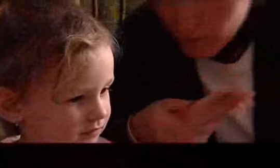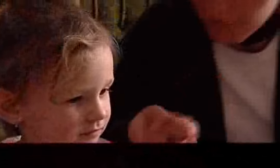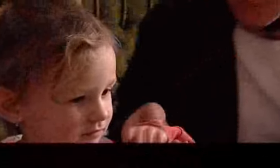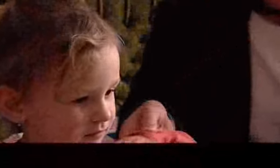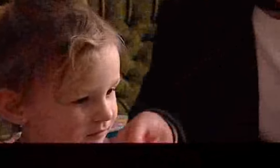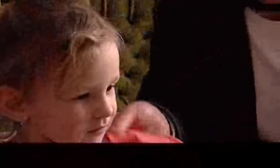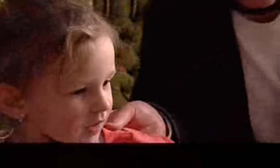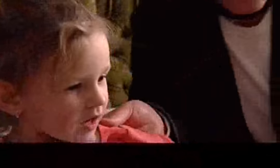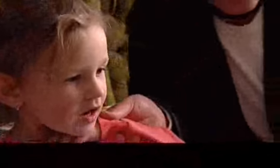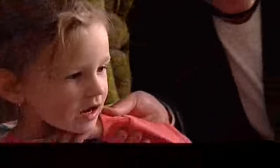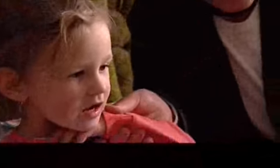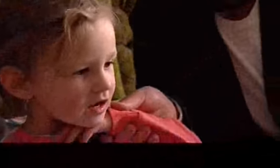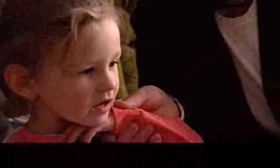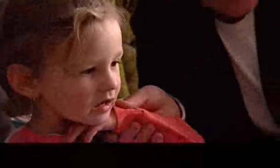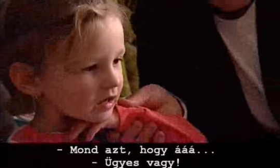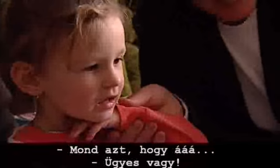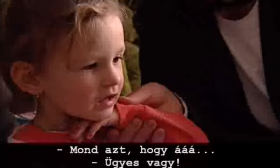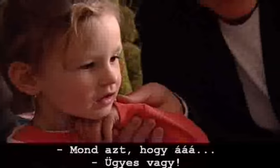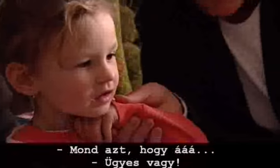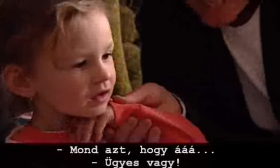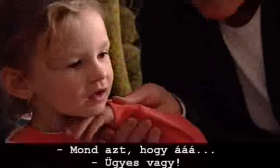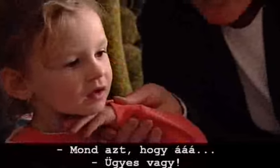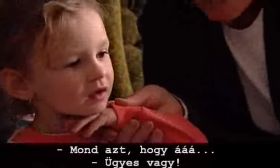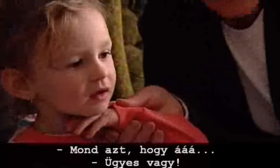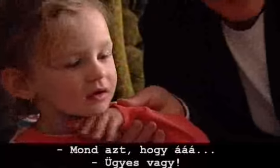akkor mozog. Most te?